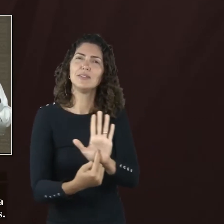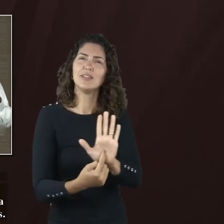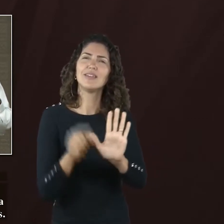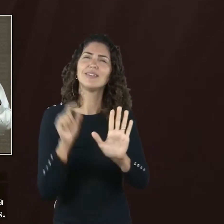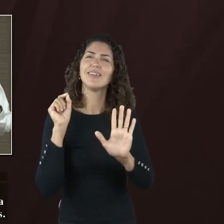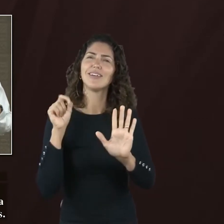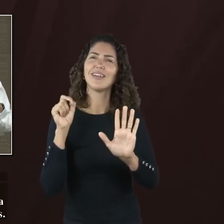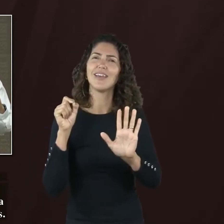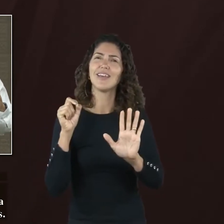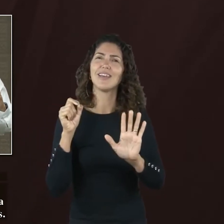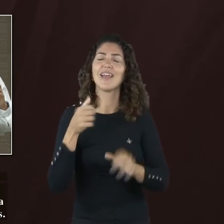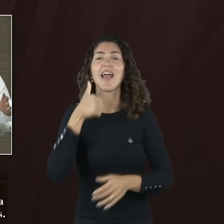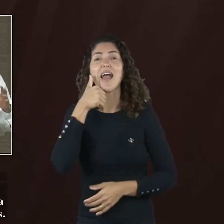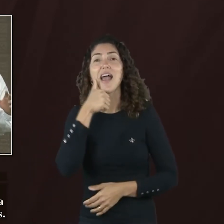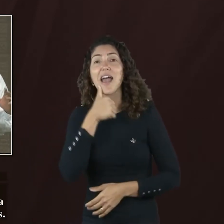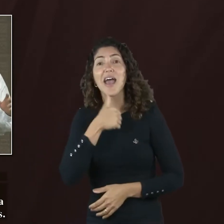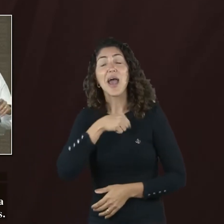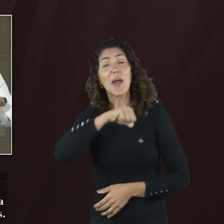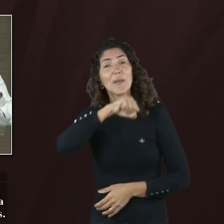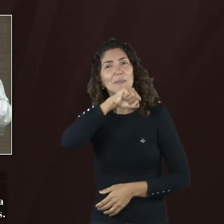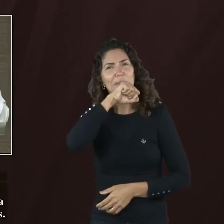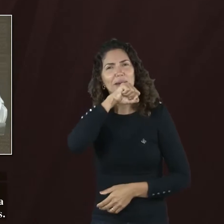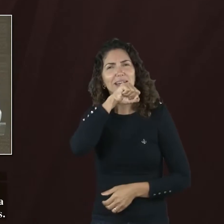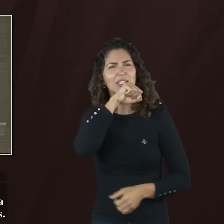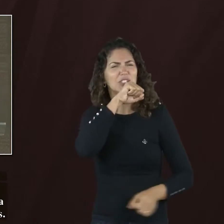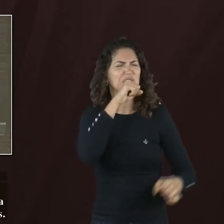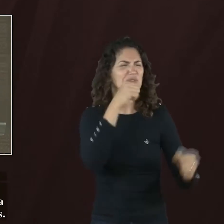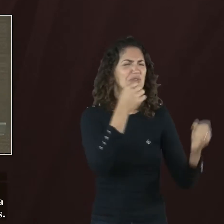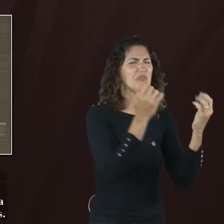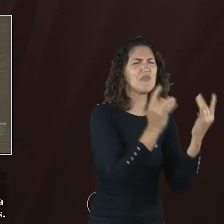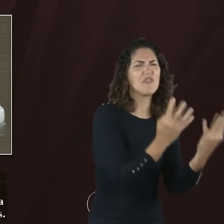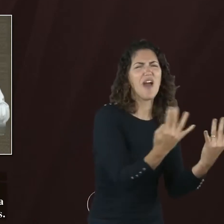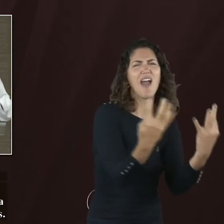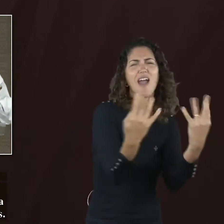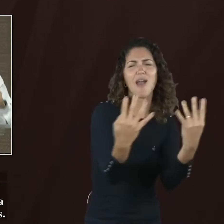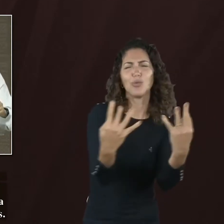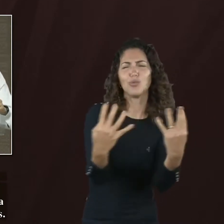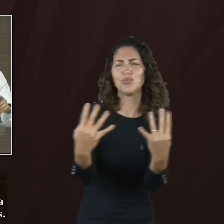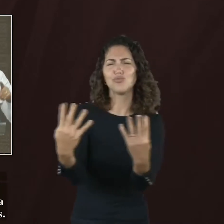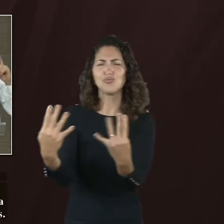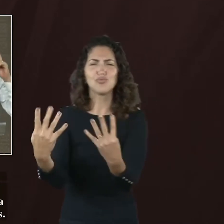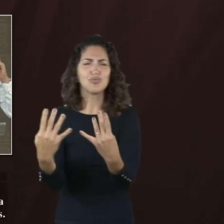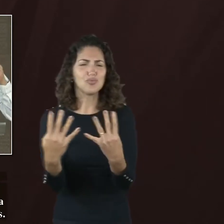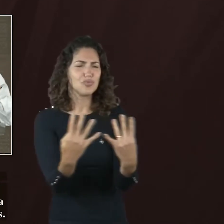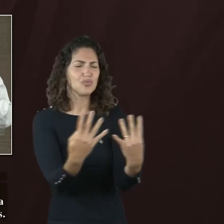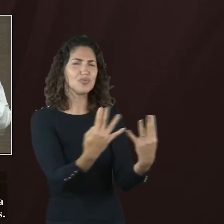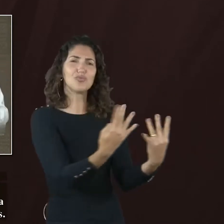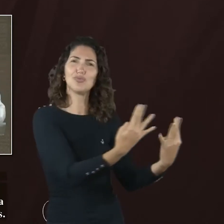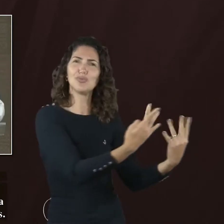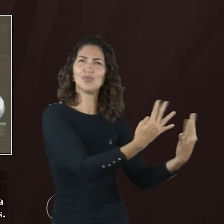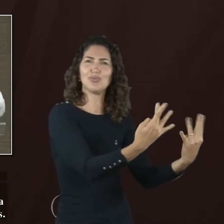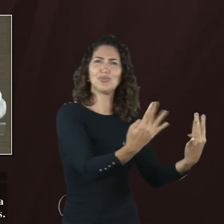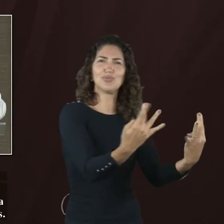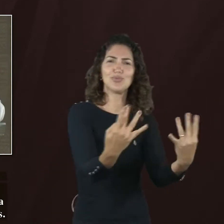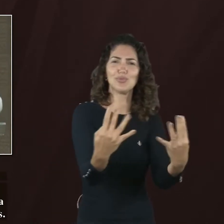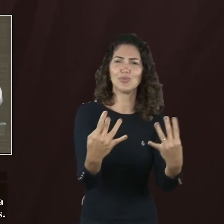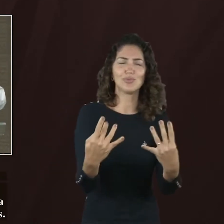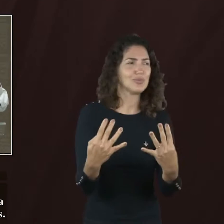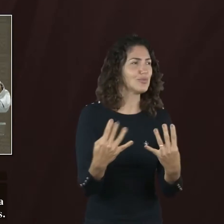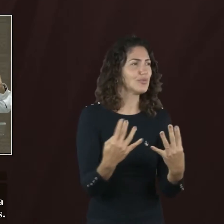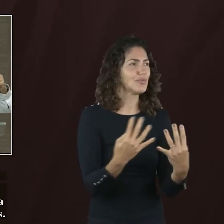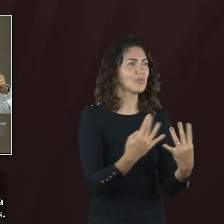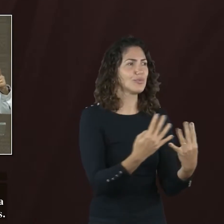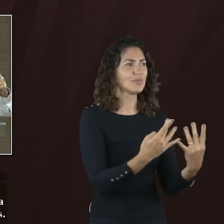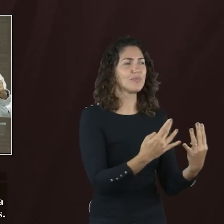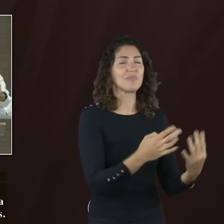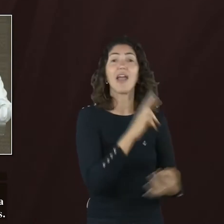E que a tua descendência possua a porta dos seus